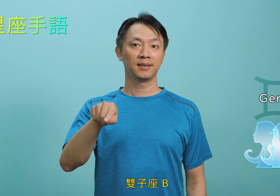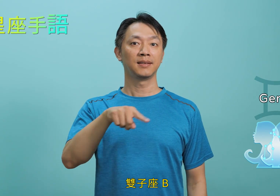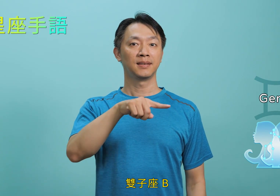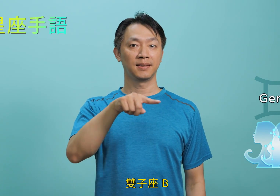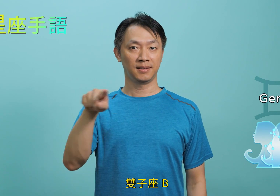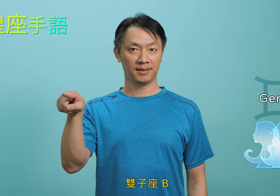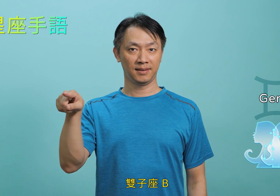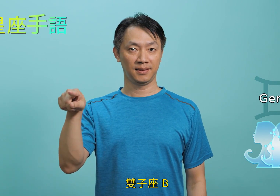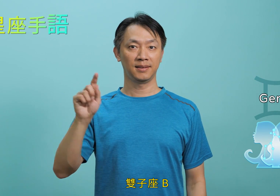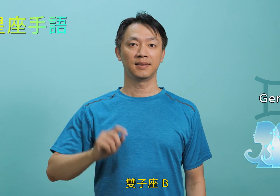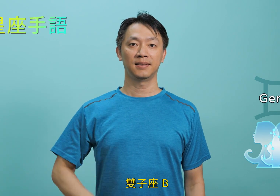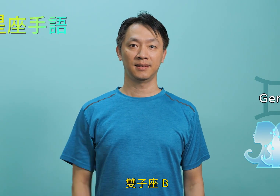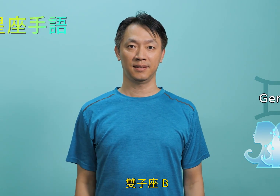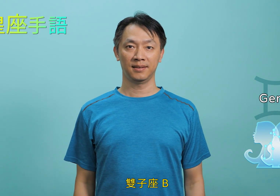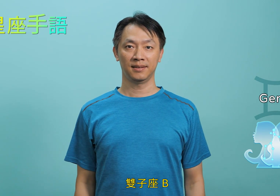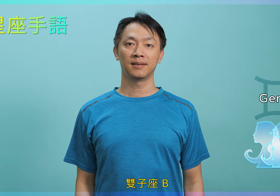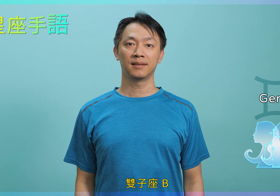双子座 B，